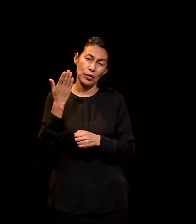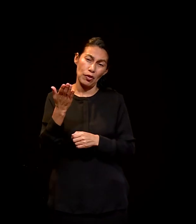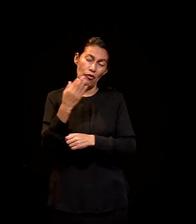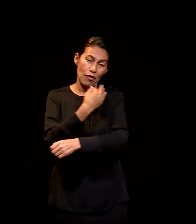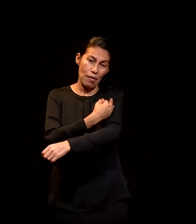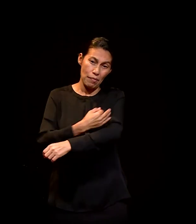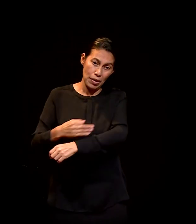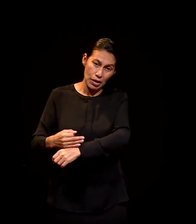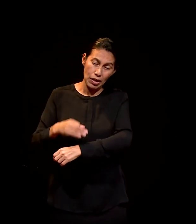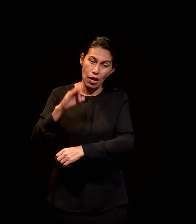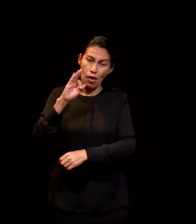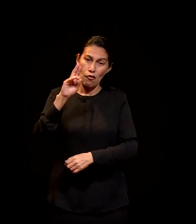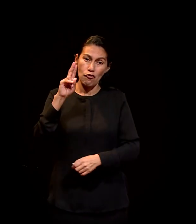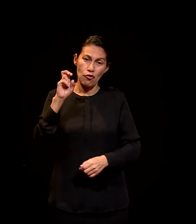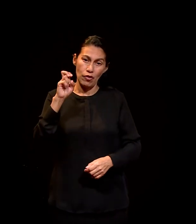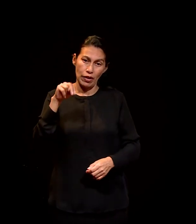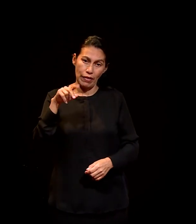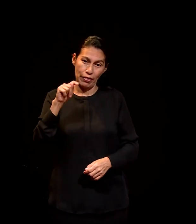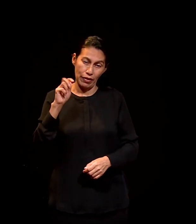a la prensa